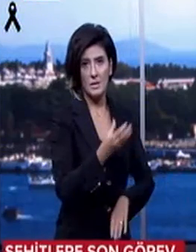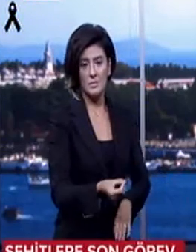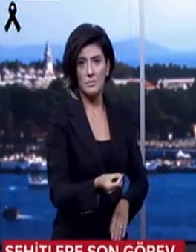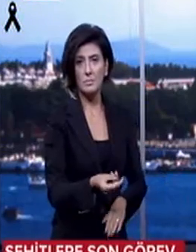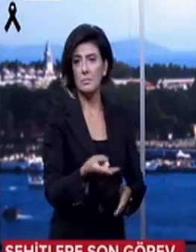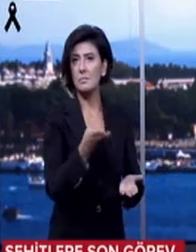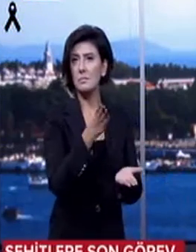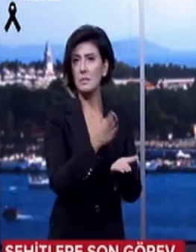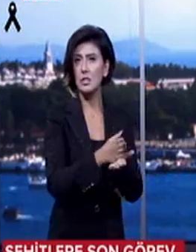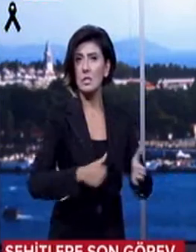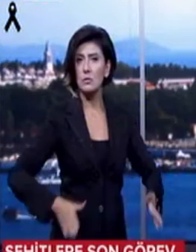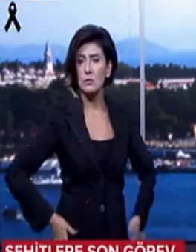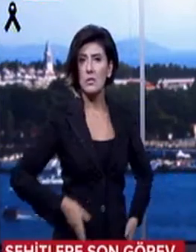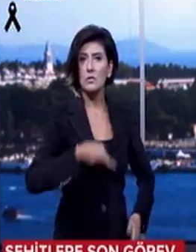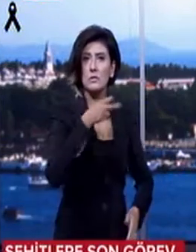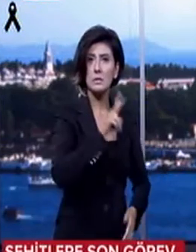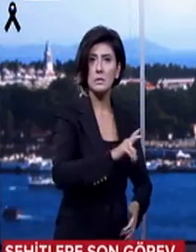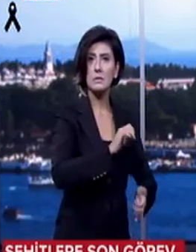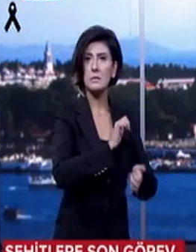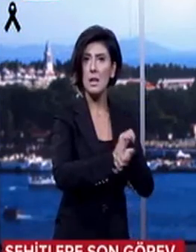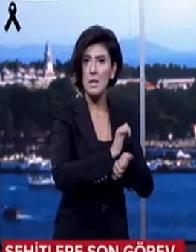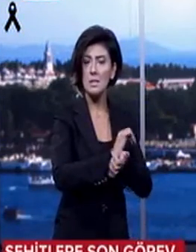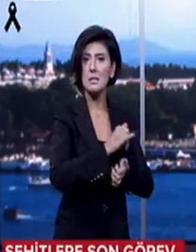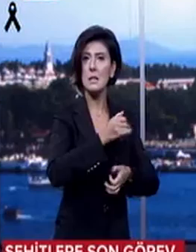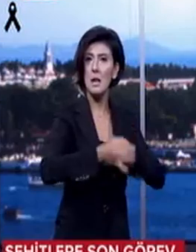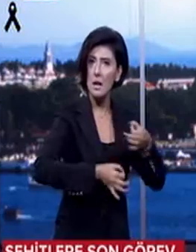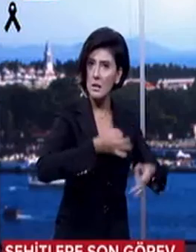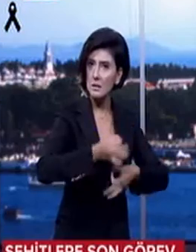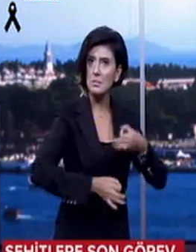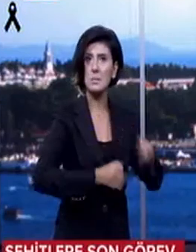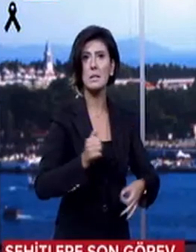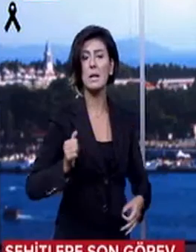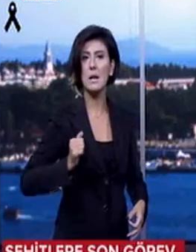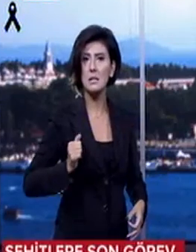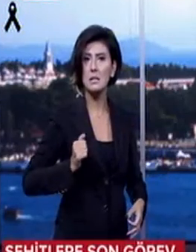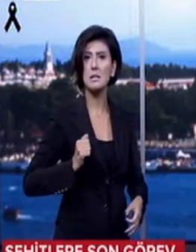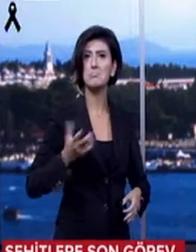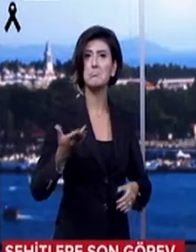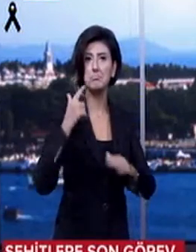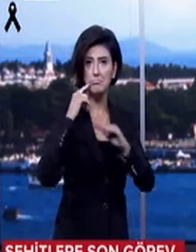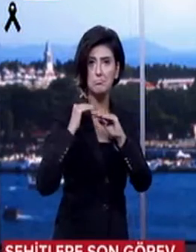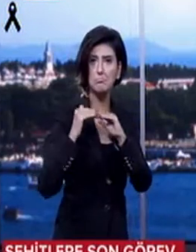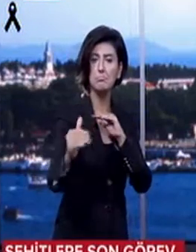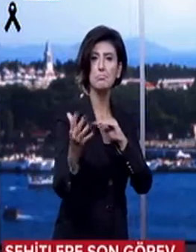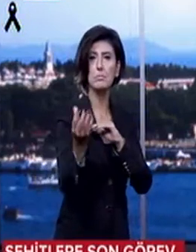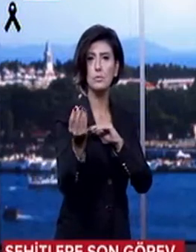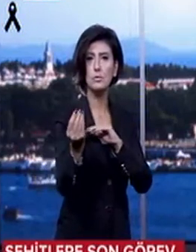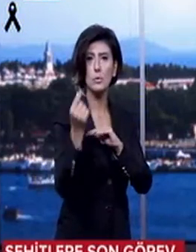verildi. Cenaze törenine şehidin ailesi, yakınları, askeri ve mülki erkanla